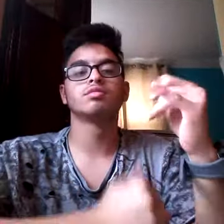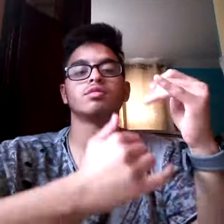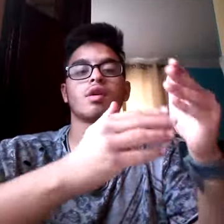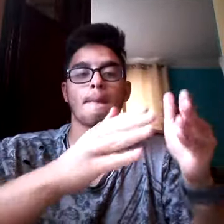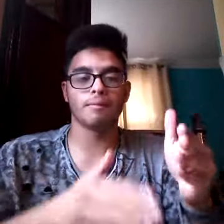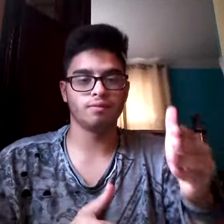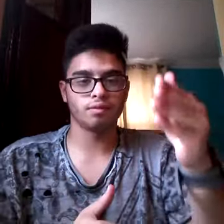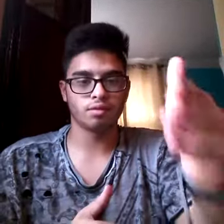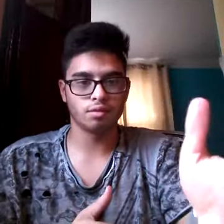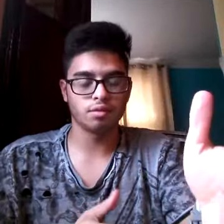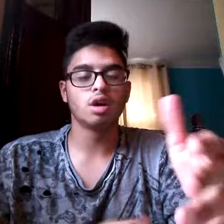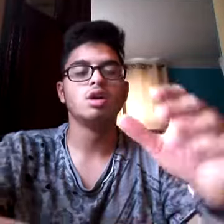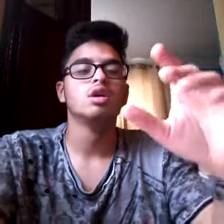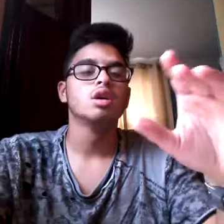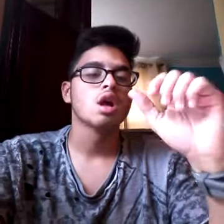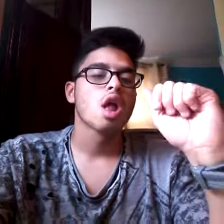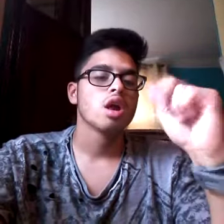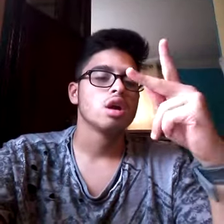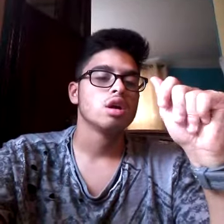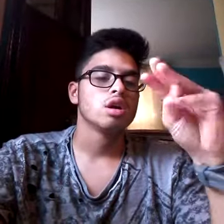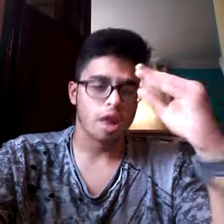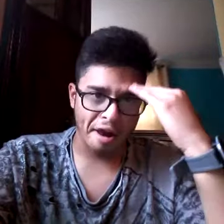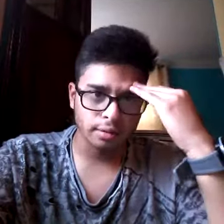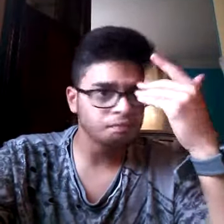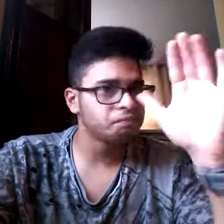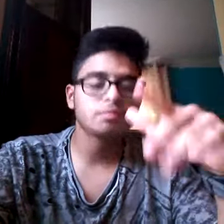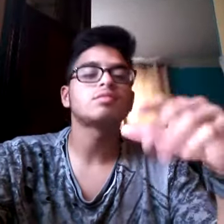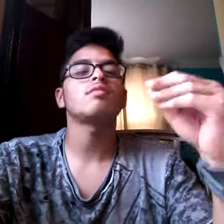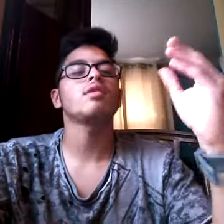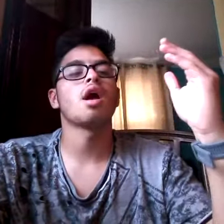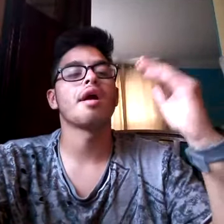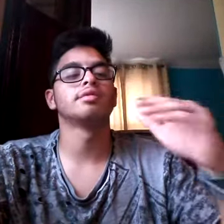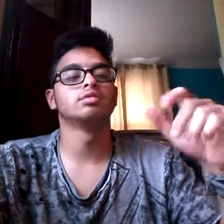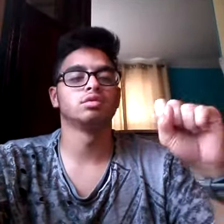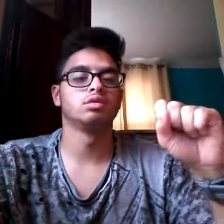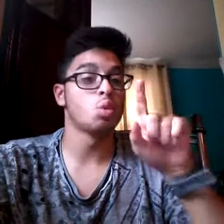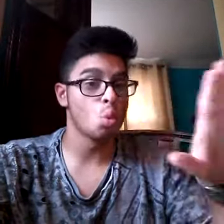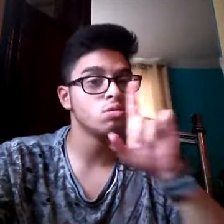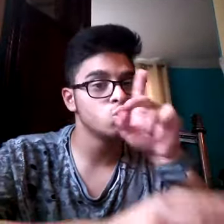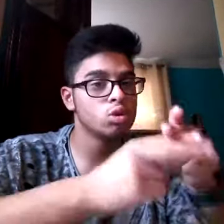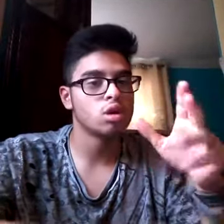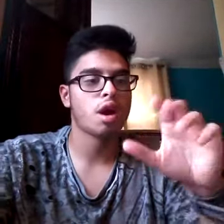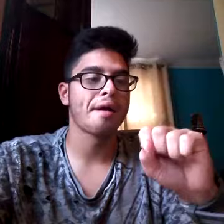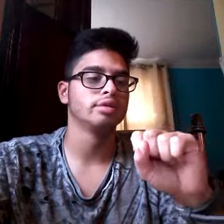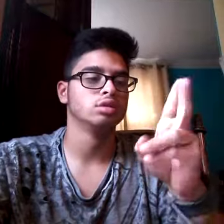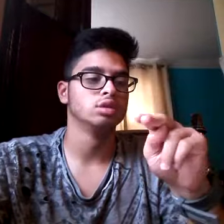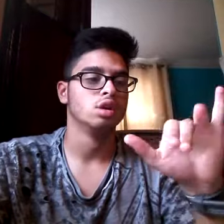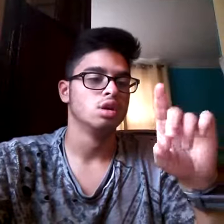días también en México y que estaba más lejos de la capital mexicana, pero también se sintió con severidad. Así que